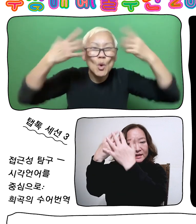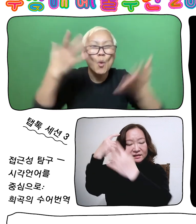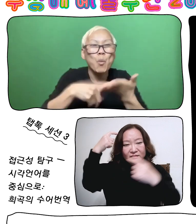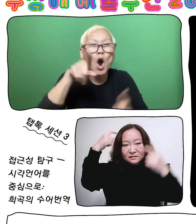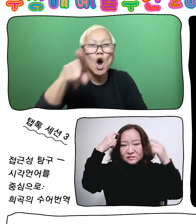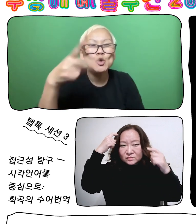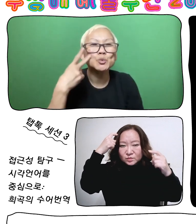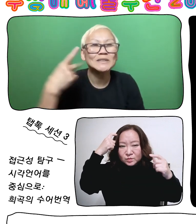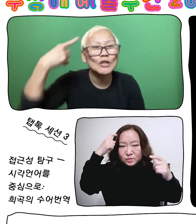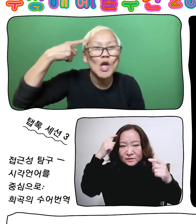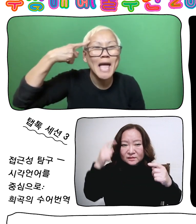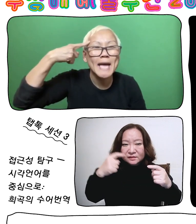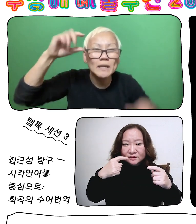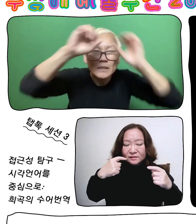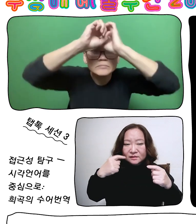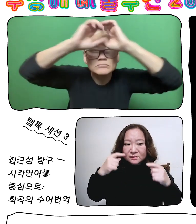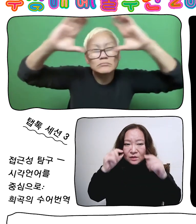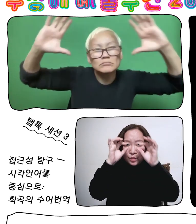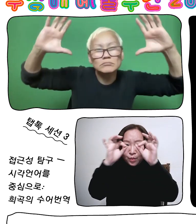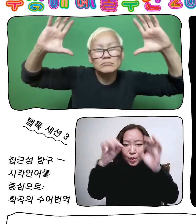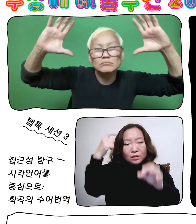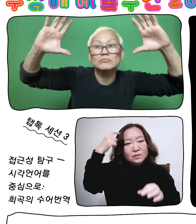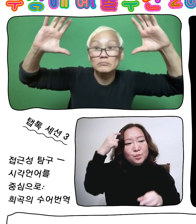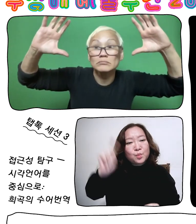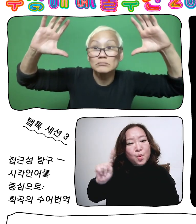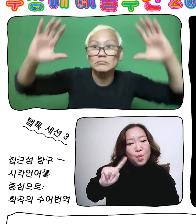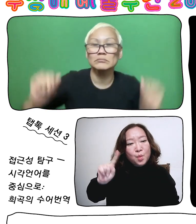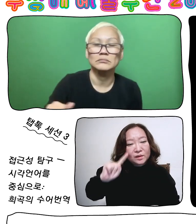이미지를 상상할 수 있습니다.